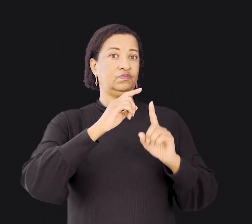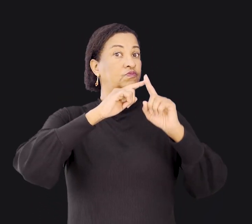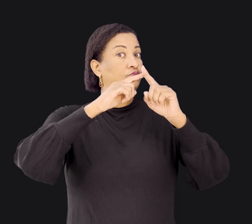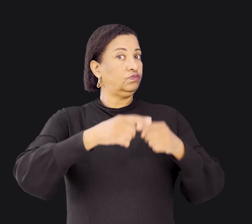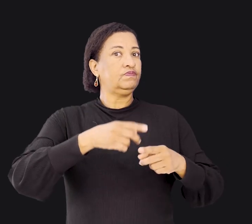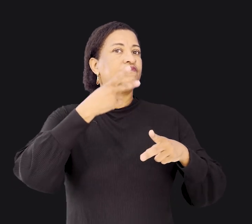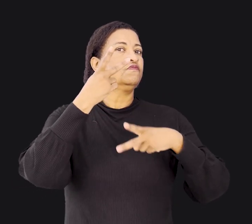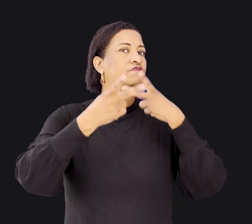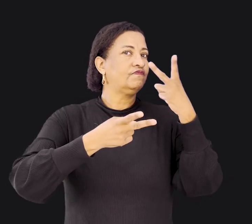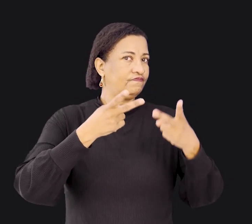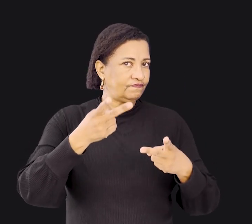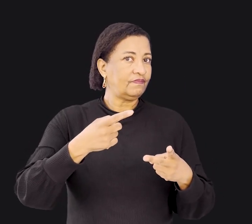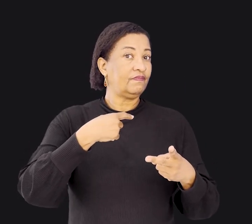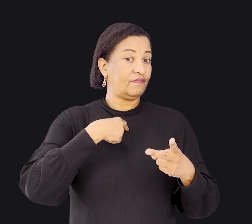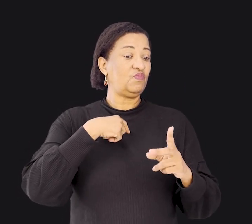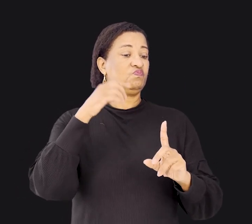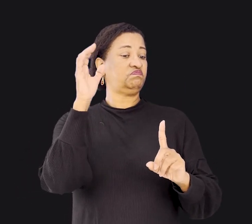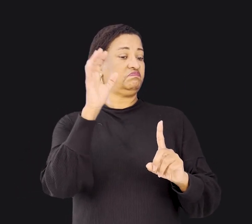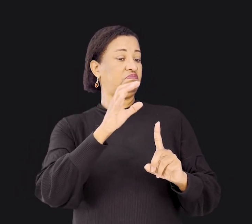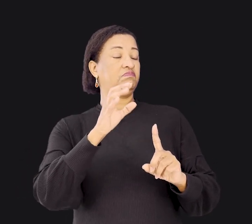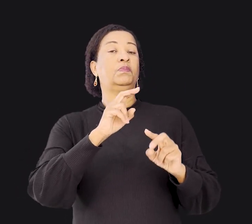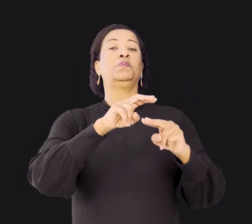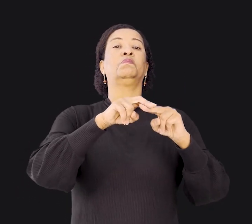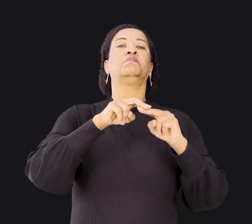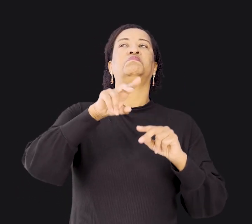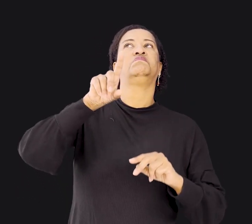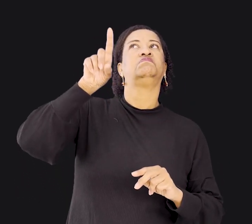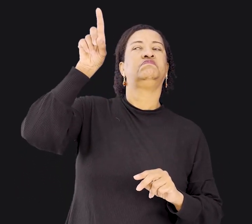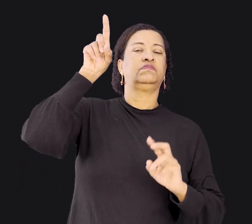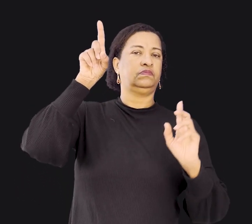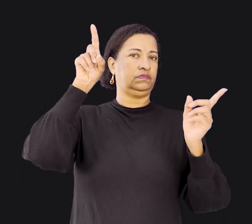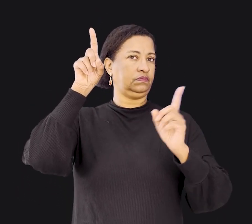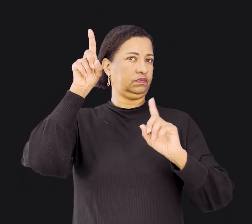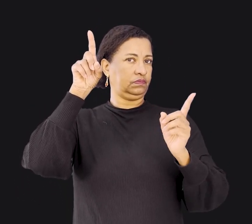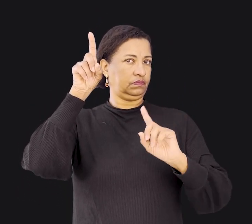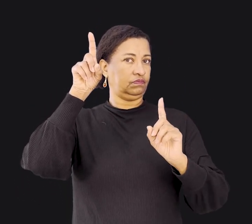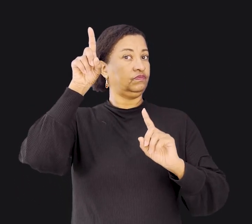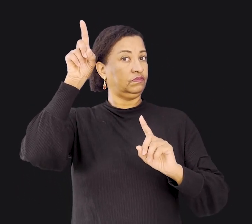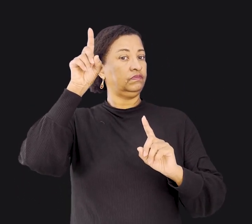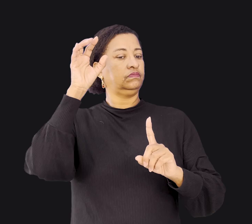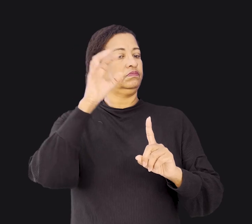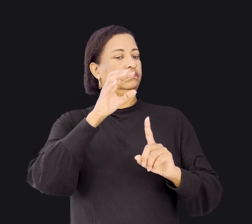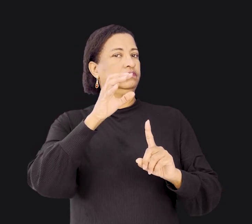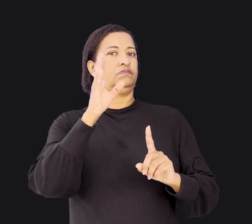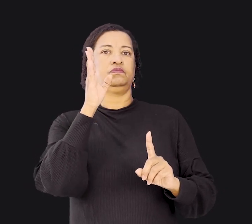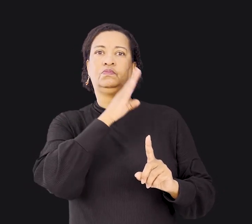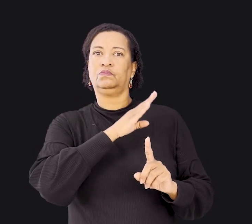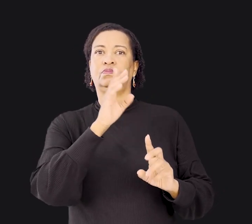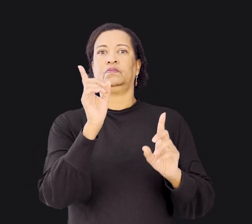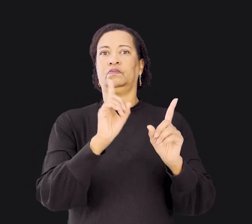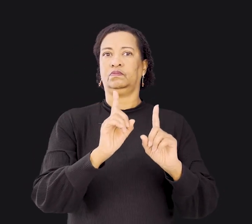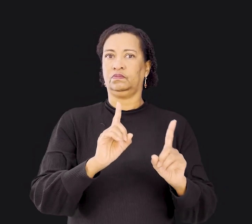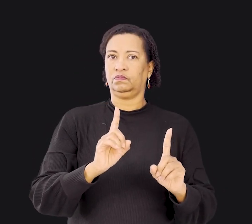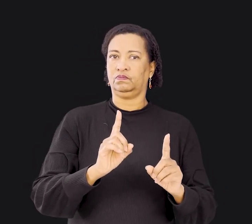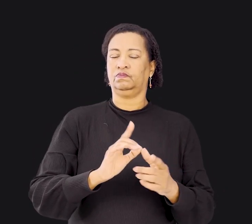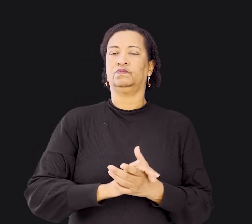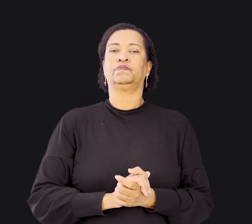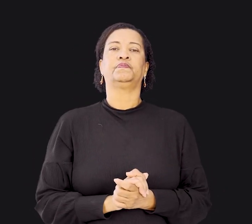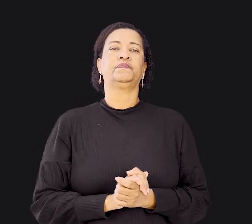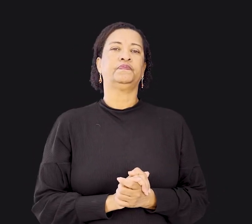dizer, estou sendo tentado por Deus. Pois Deus não pode ser tentado pelo mal e a ninguém tenta. Cada